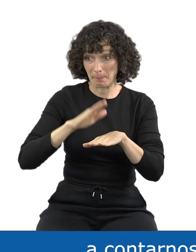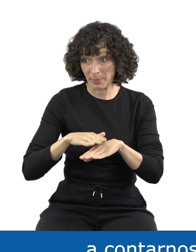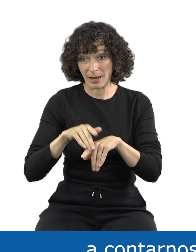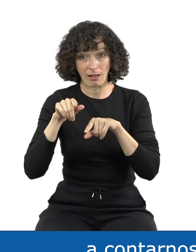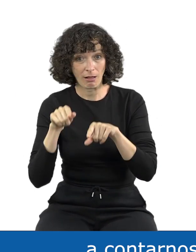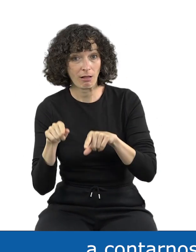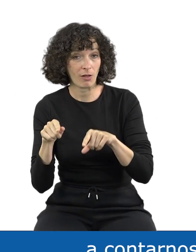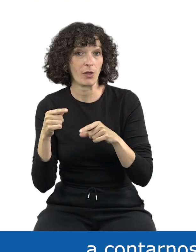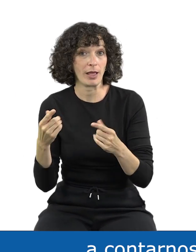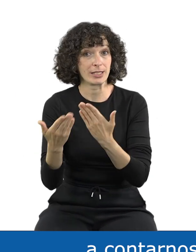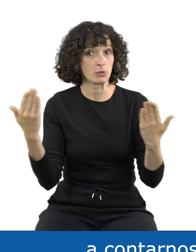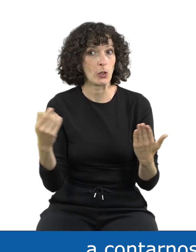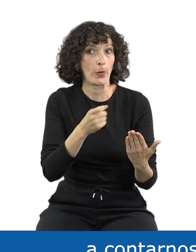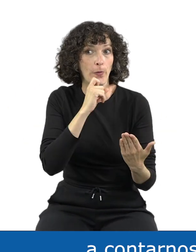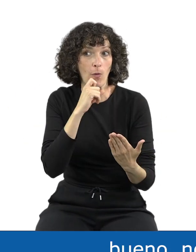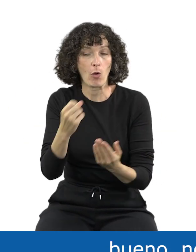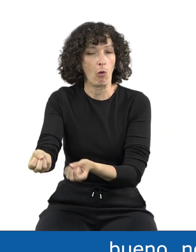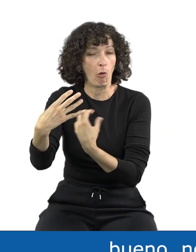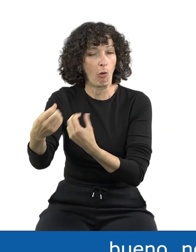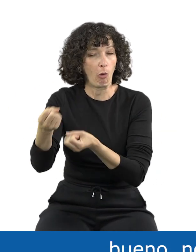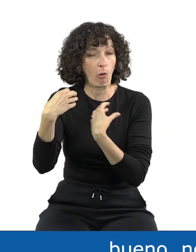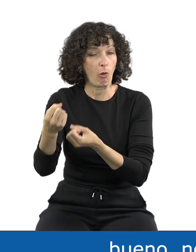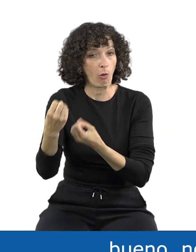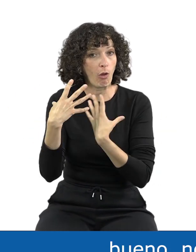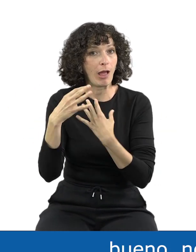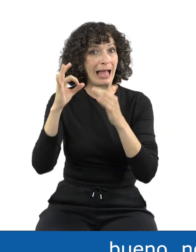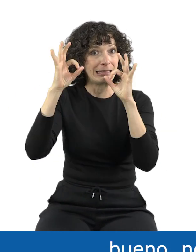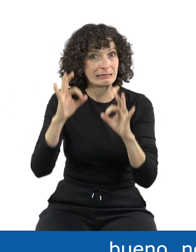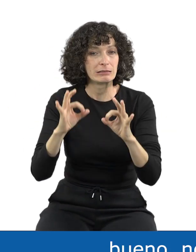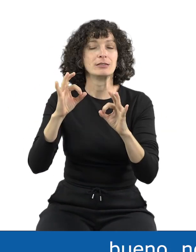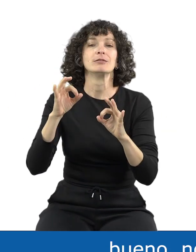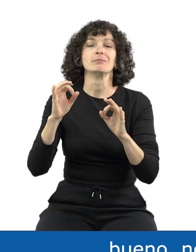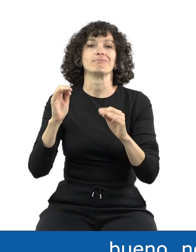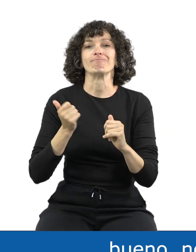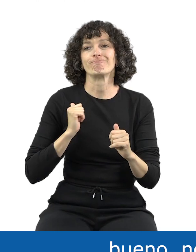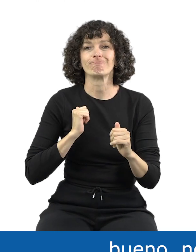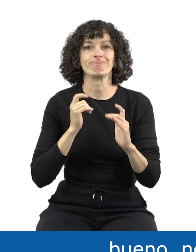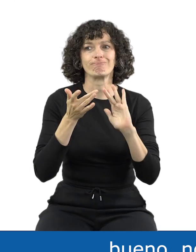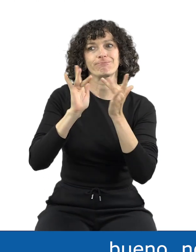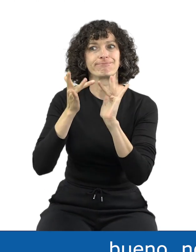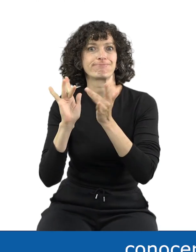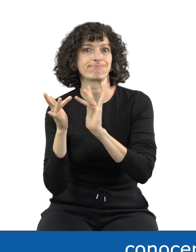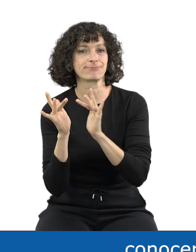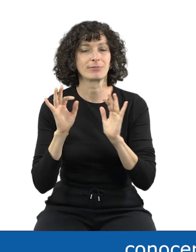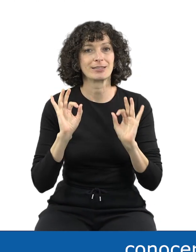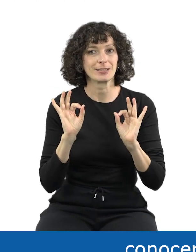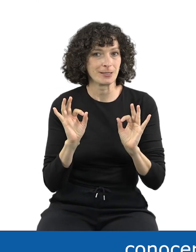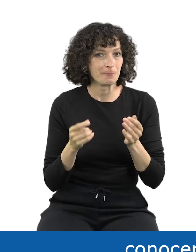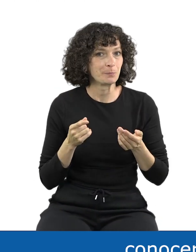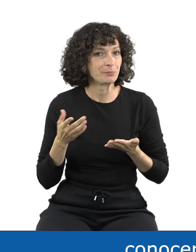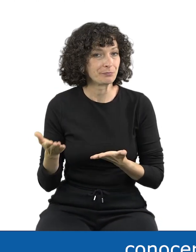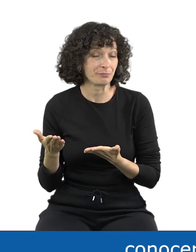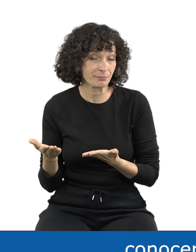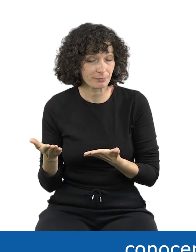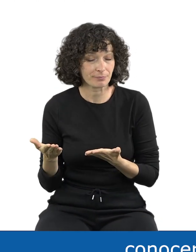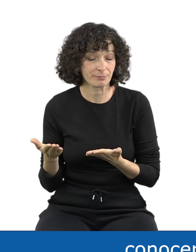contarnos cómo se desarrollaba dicha exposición. Bueno, nos permitió entablar conversaciones con ellos, conocer de primera